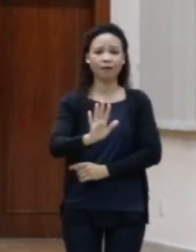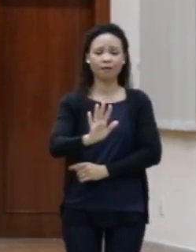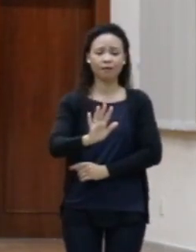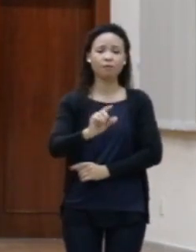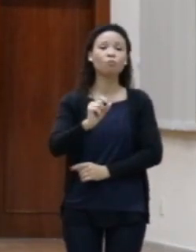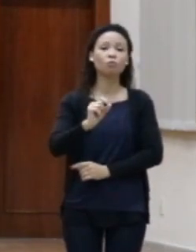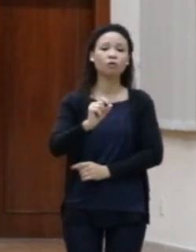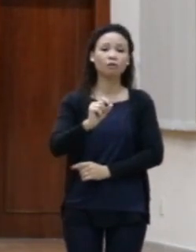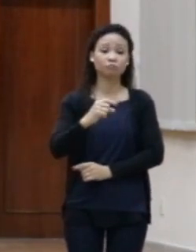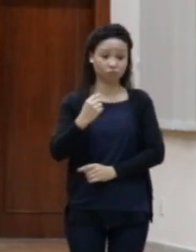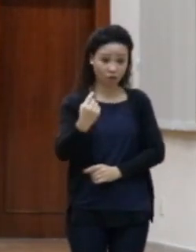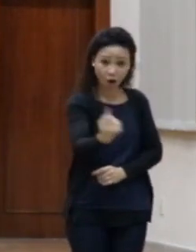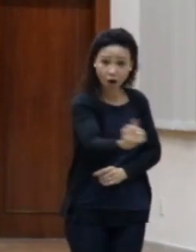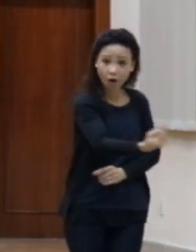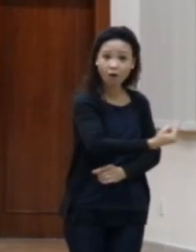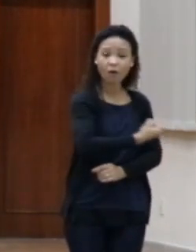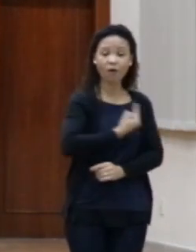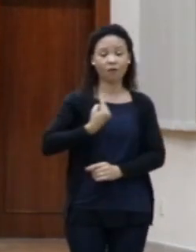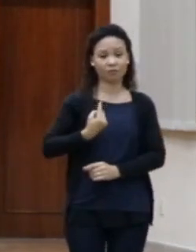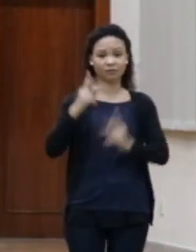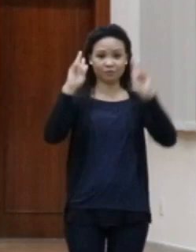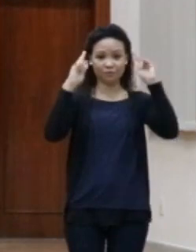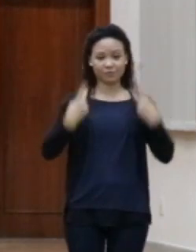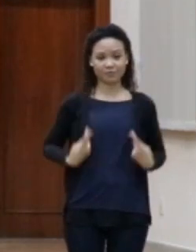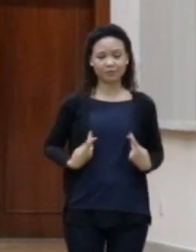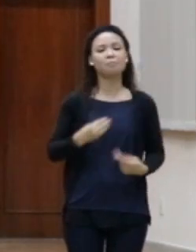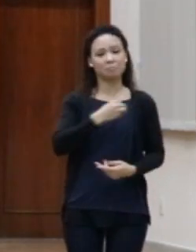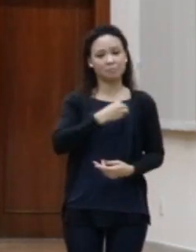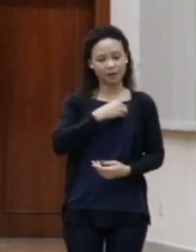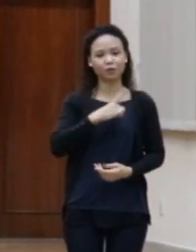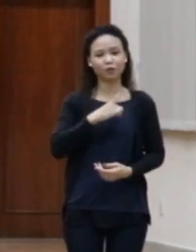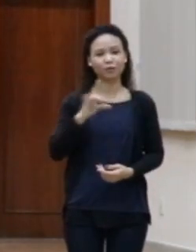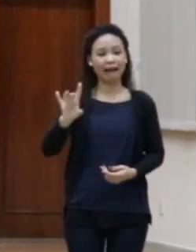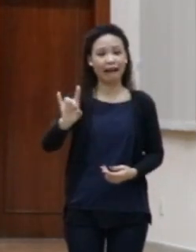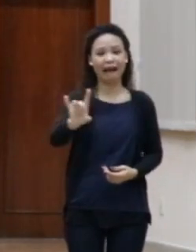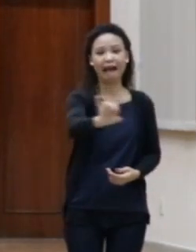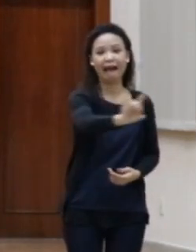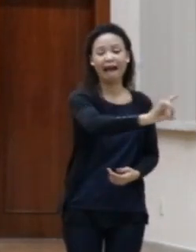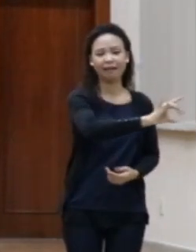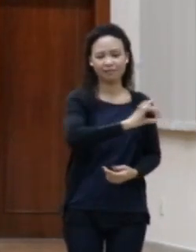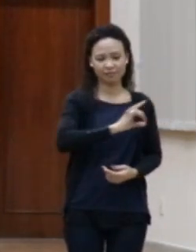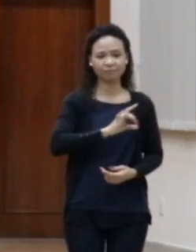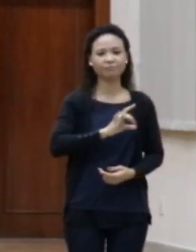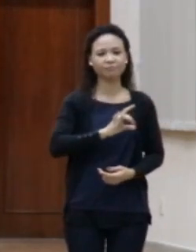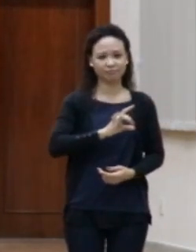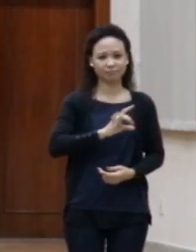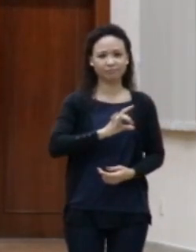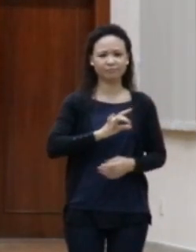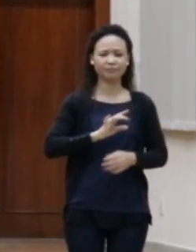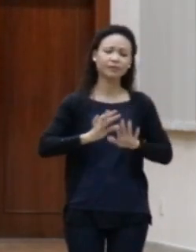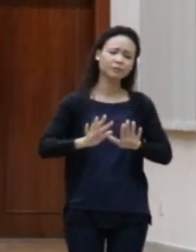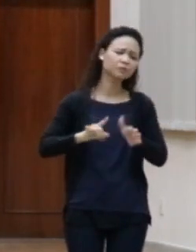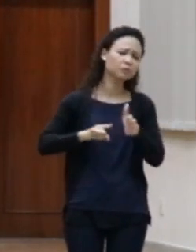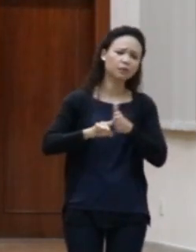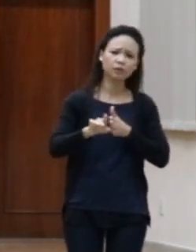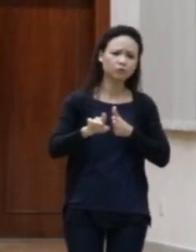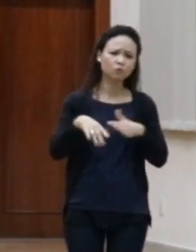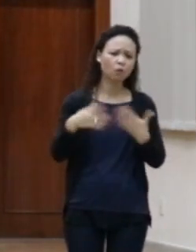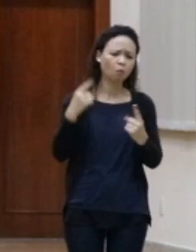a causa, mas eu te pergunto, qual é o sentido, qual é o propósito de todo esse sofrimento de Cristo? E